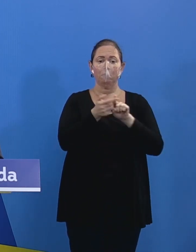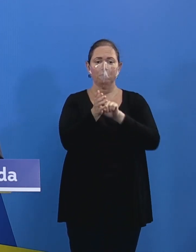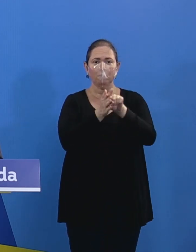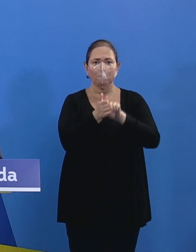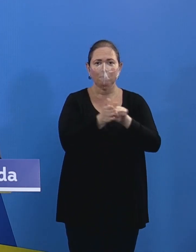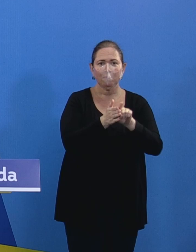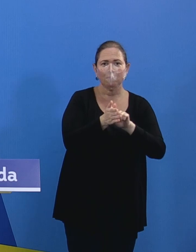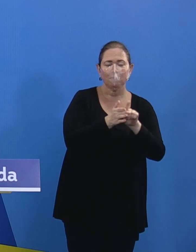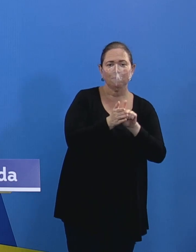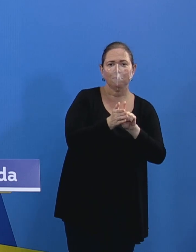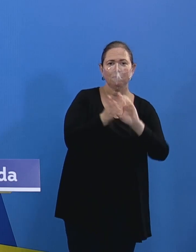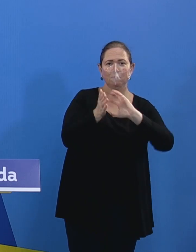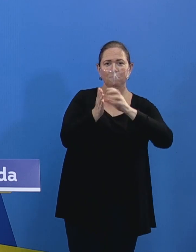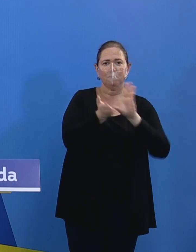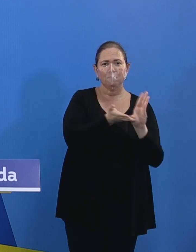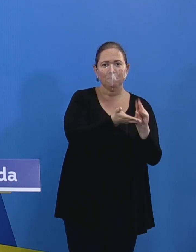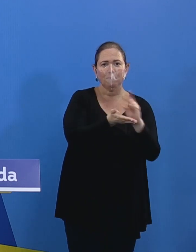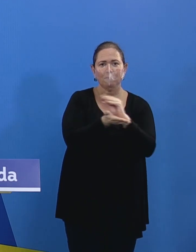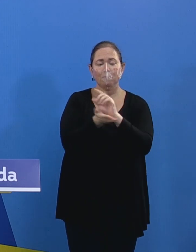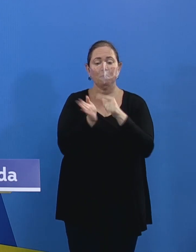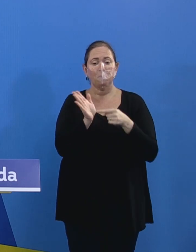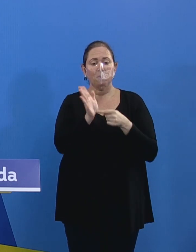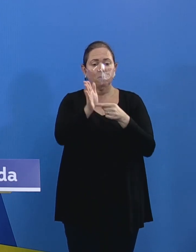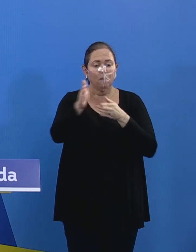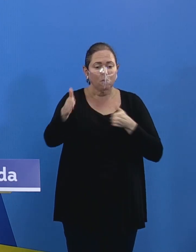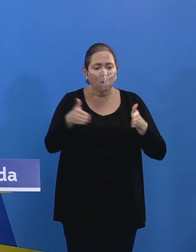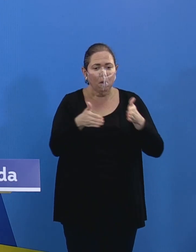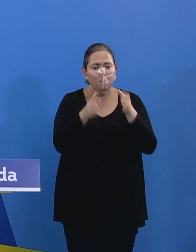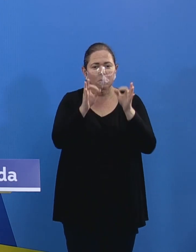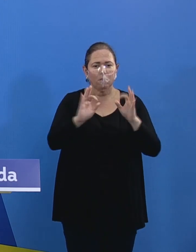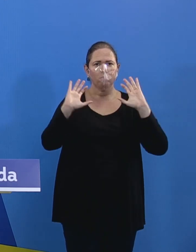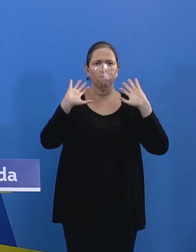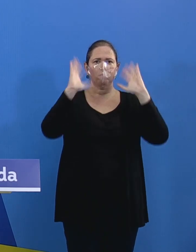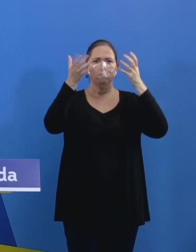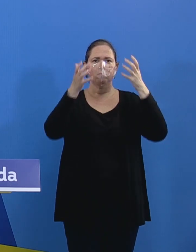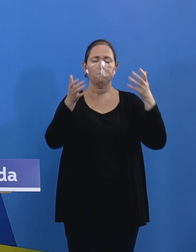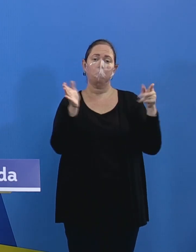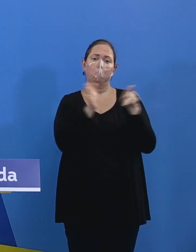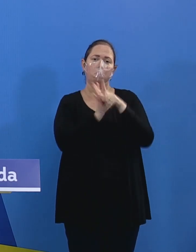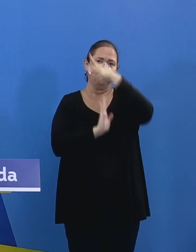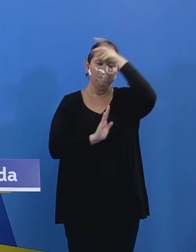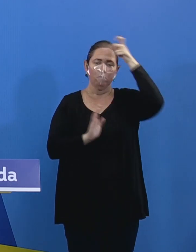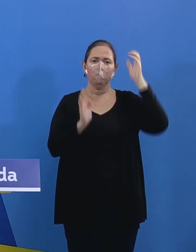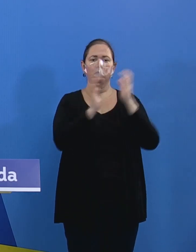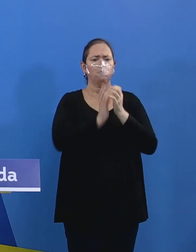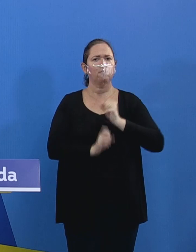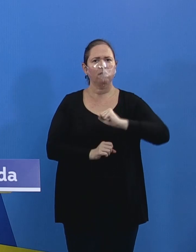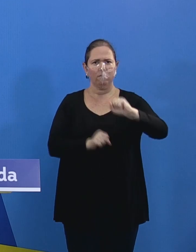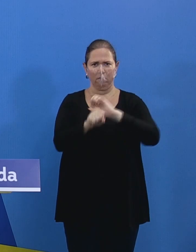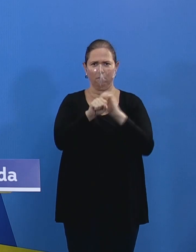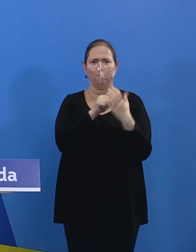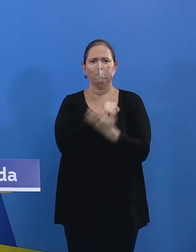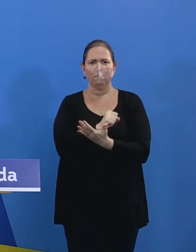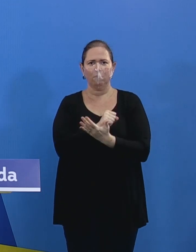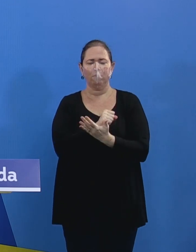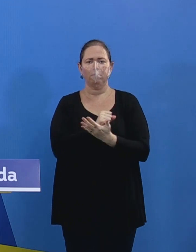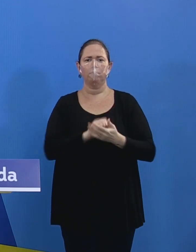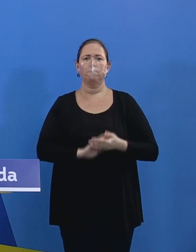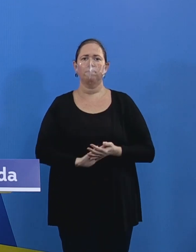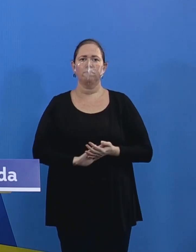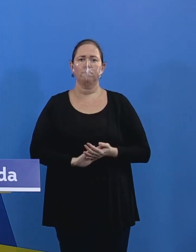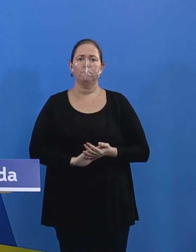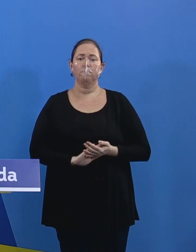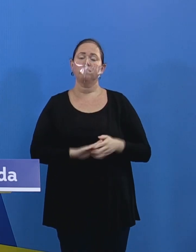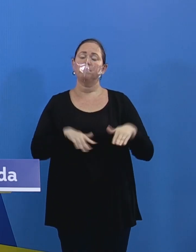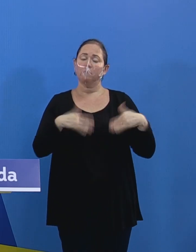sempre deram o norte das ações e decisões da Prefeitura do Recife no enfrentamento à Covid-19. Foi